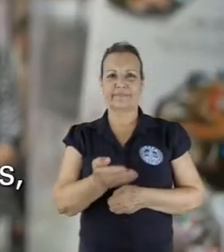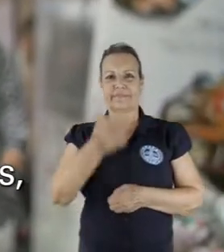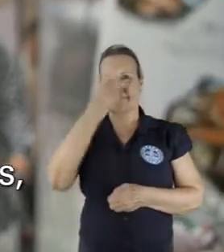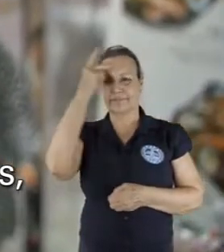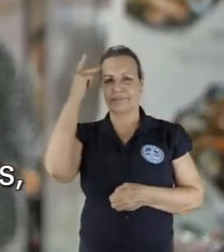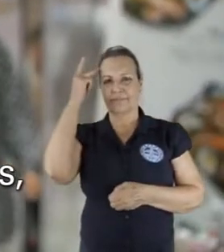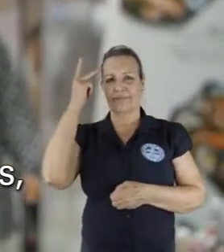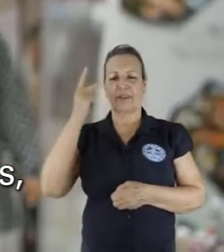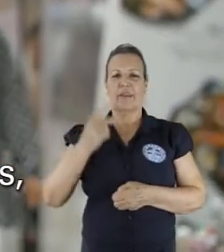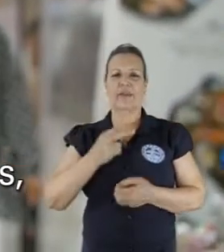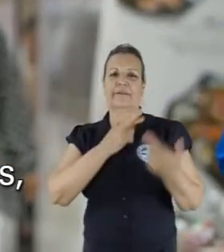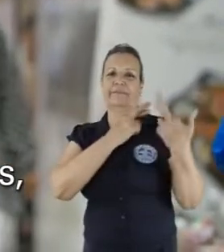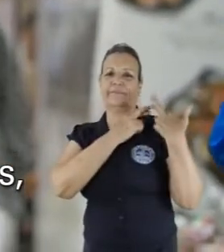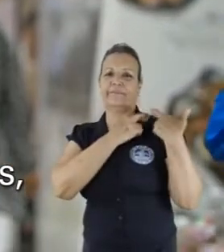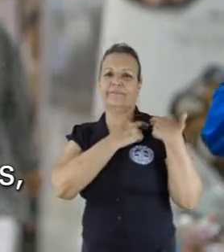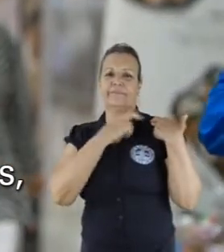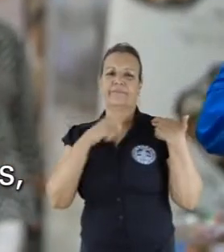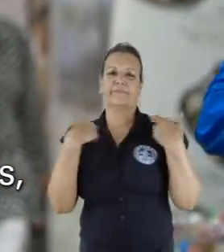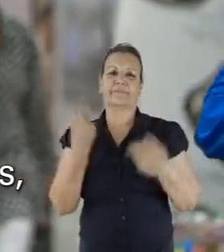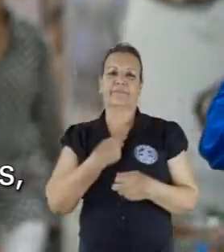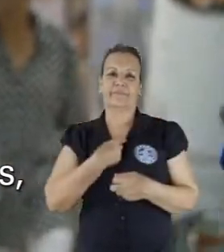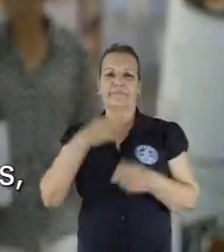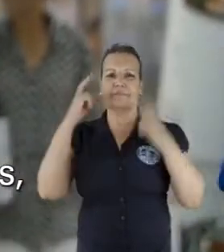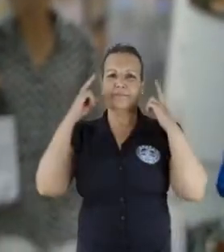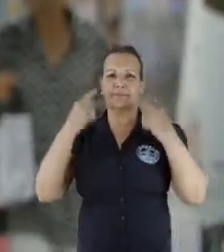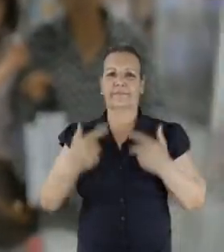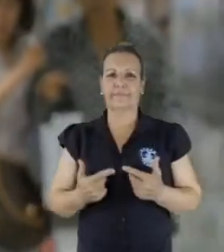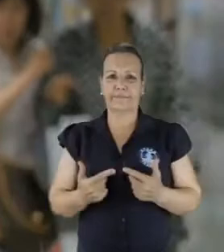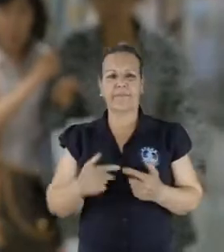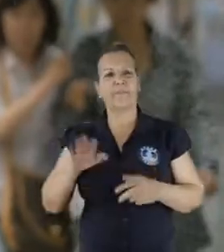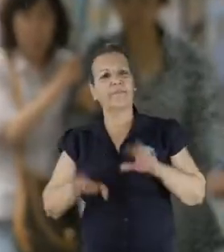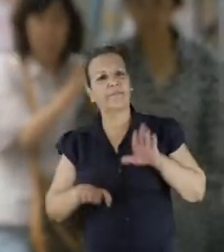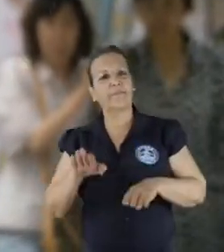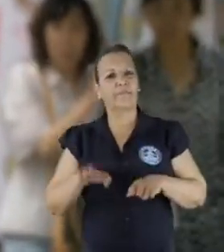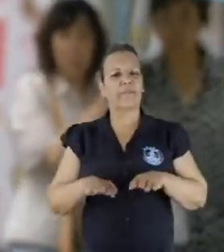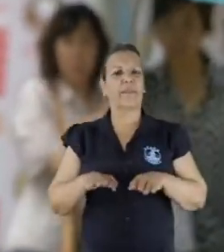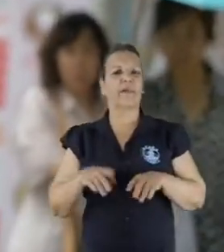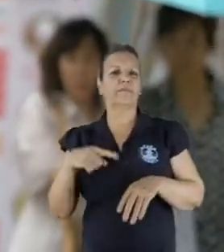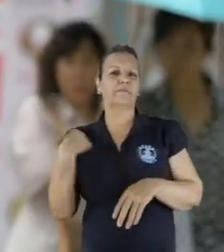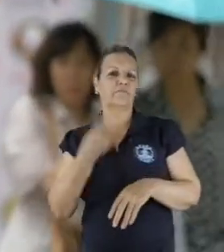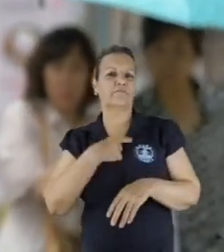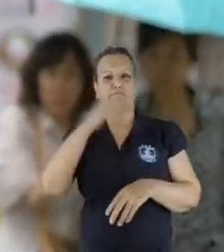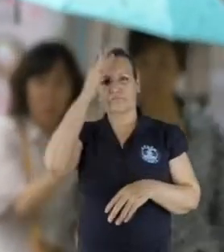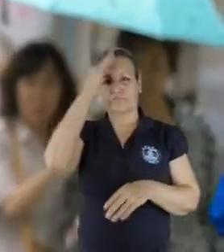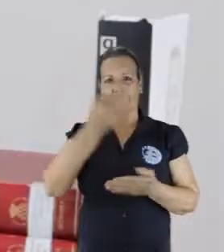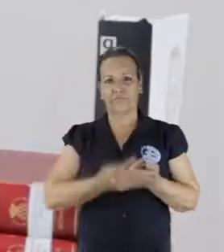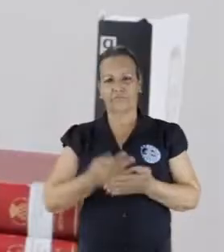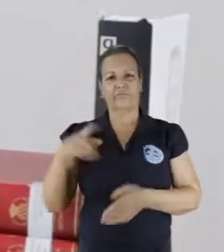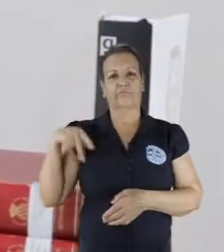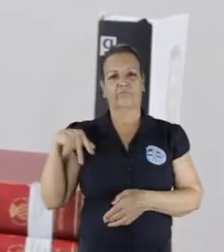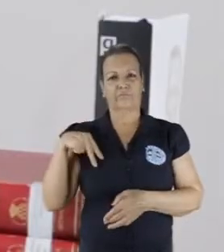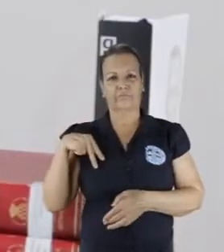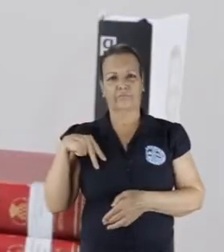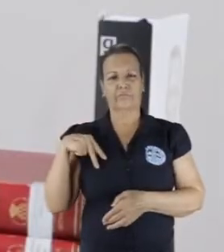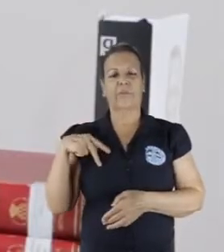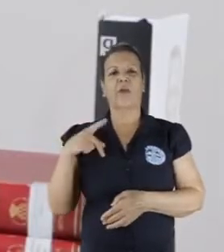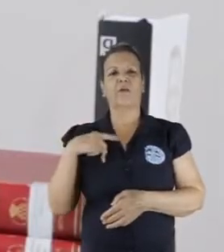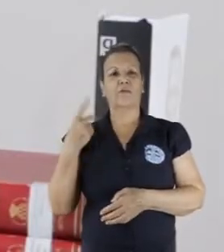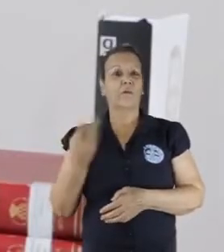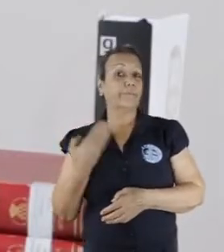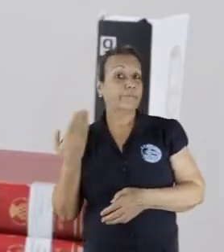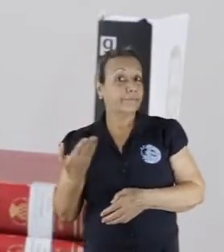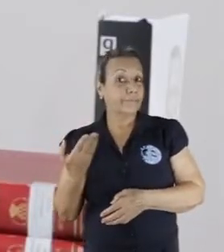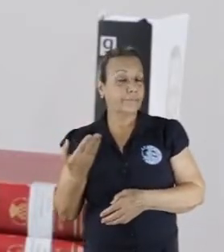Estender a mão ao próximo é uma obrigação nossa como seres humanos, independentemente de nossas crenças particulares. No entanto,